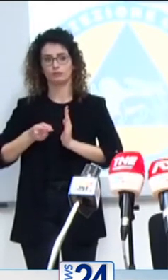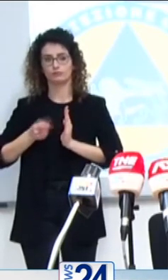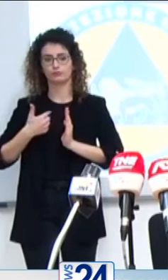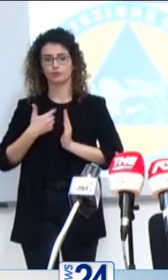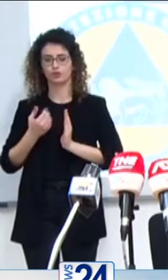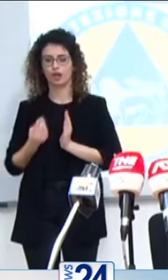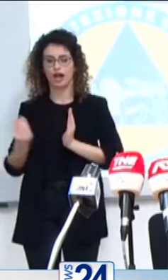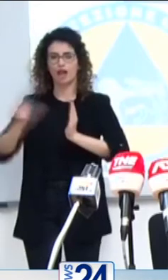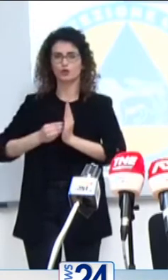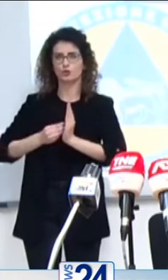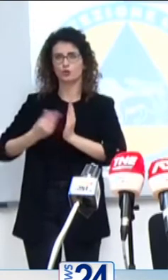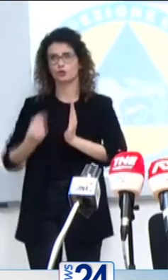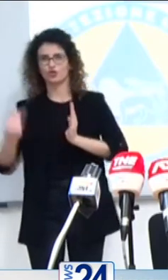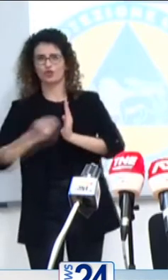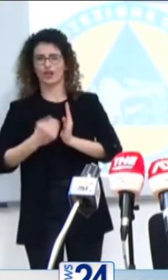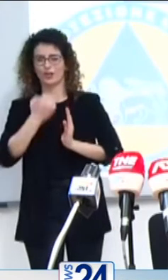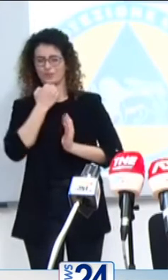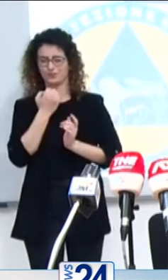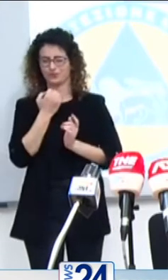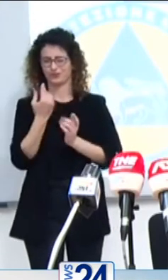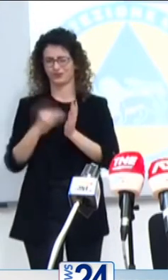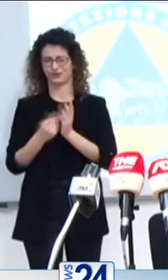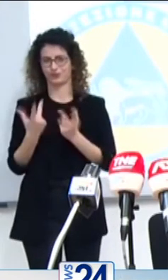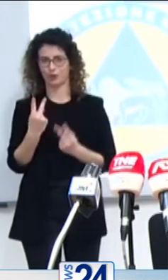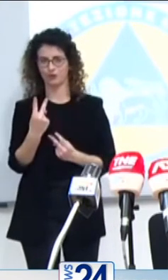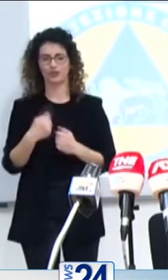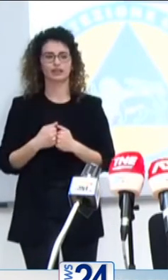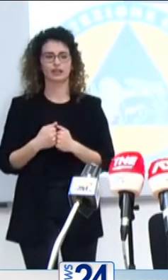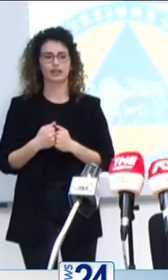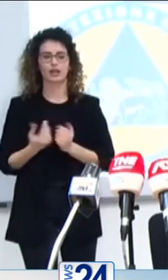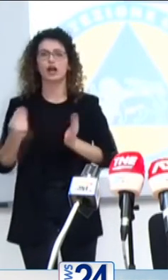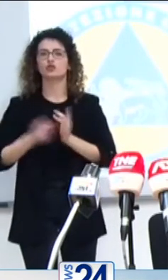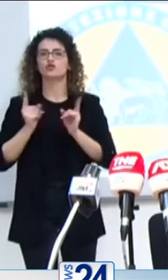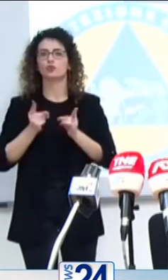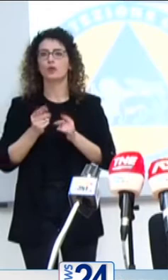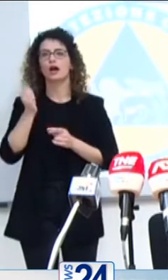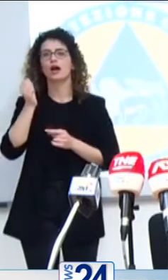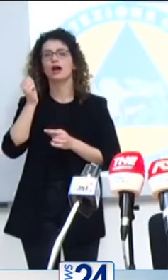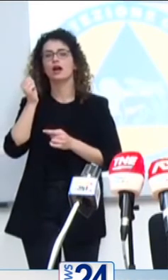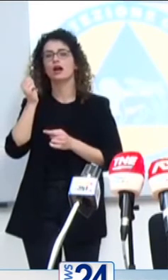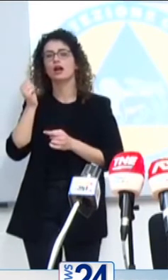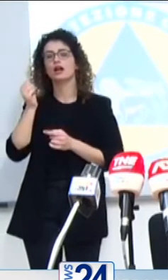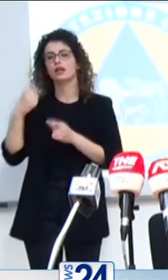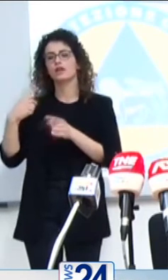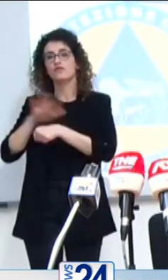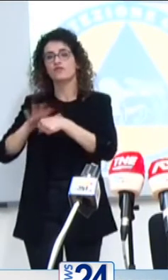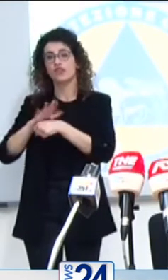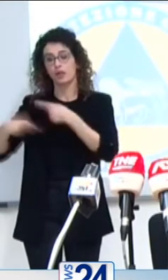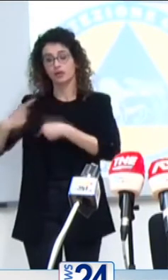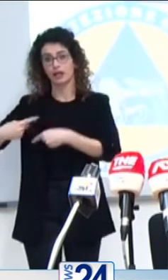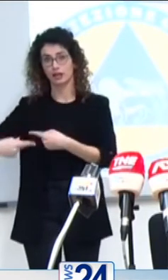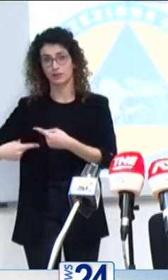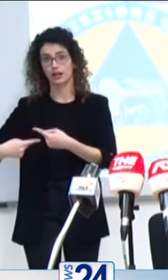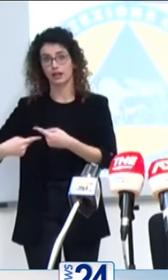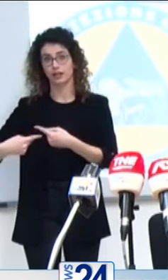parole di estendere anche ai familiari i parenti che rientrano nelle categorie